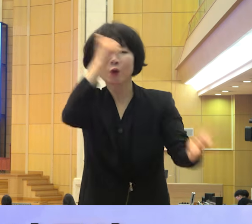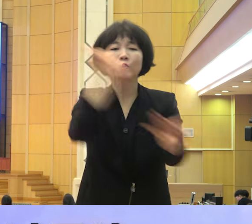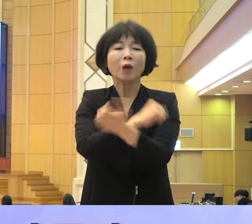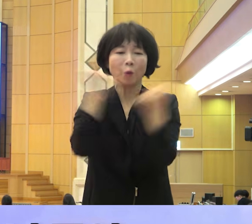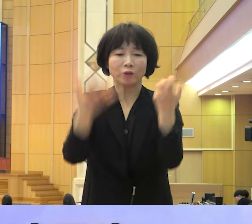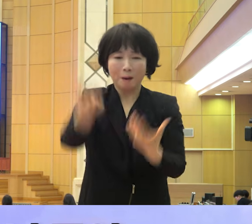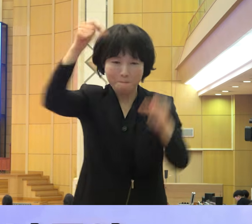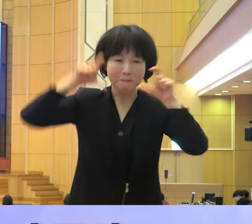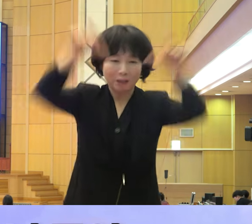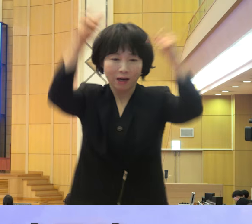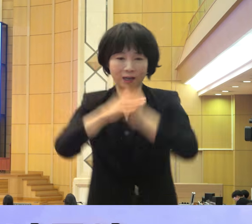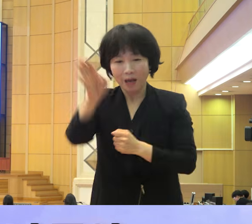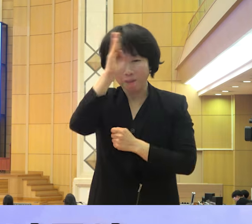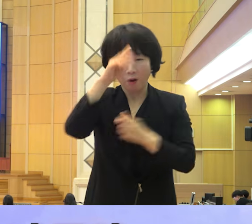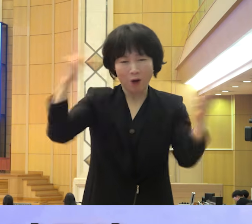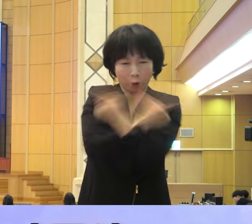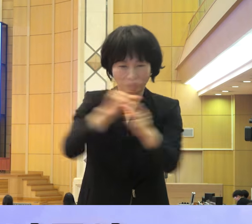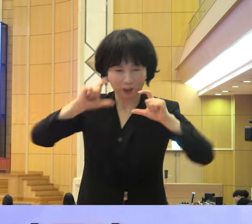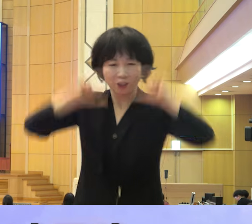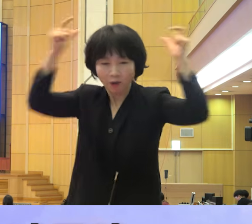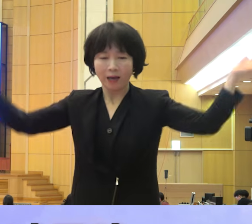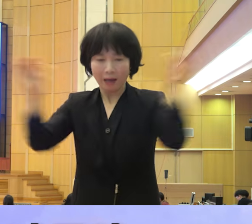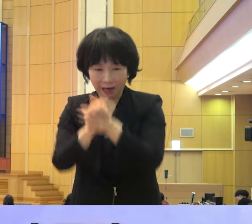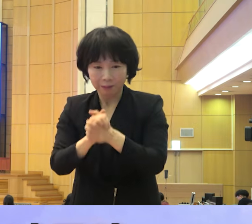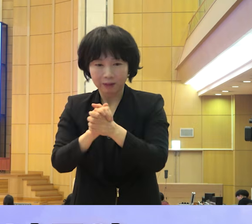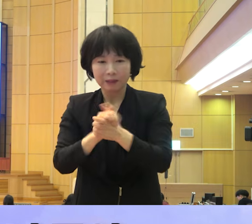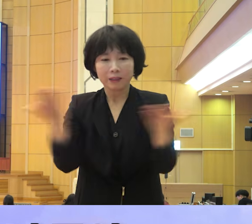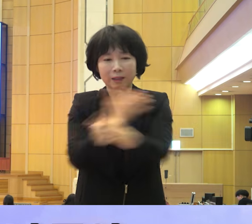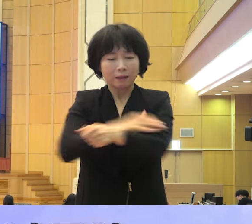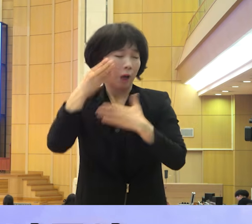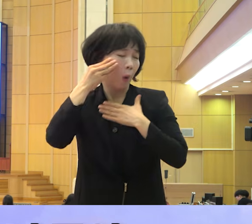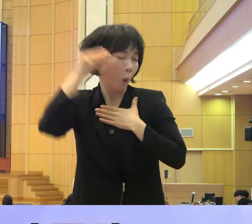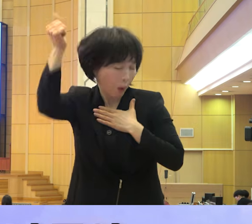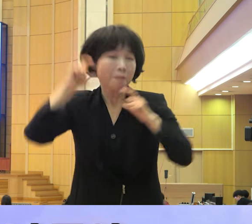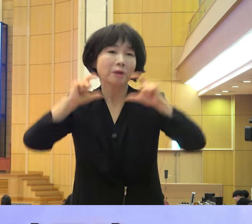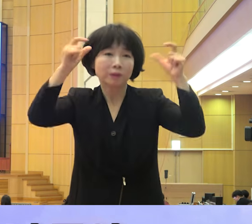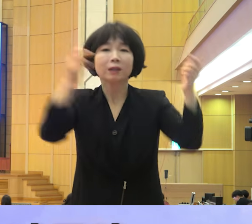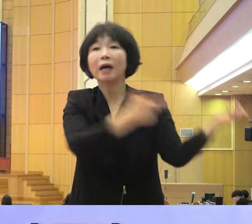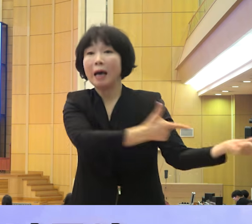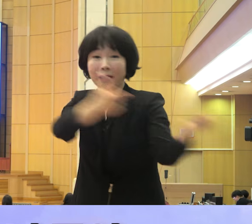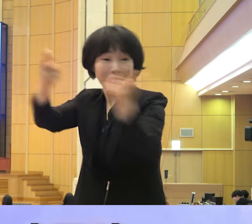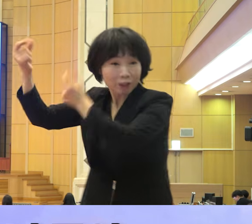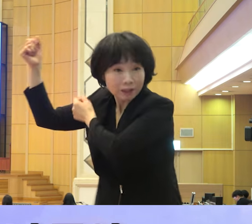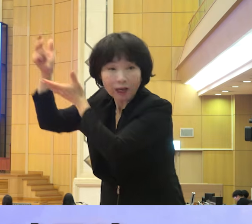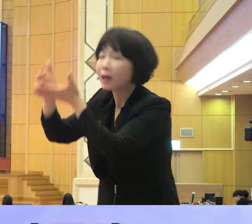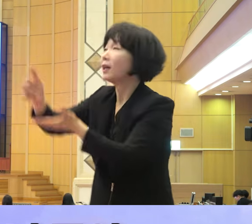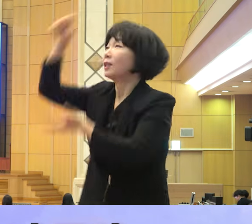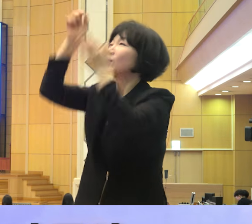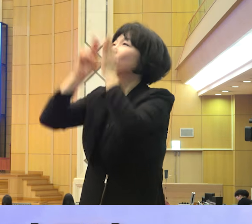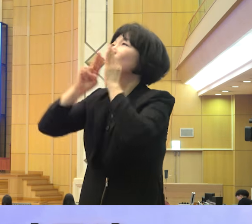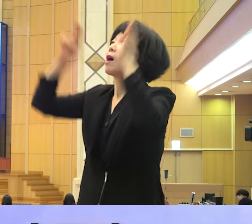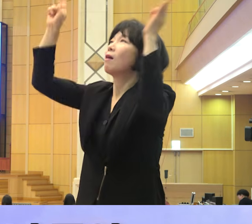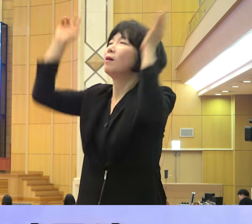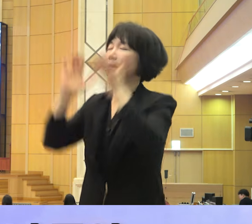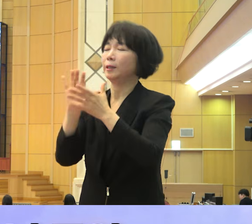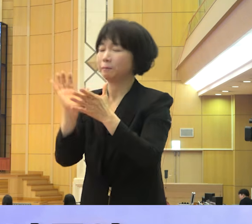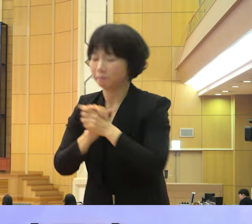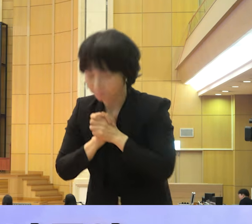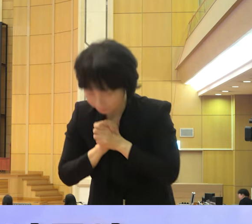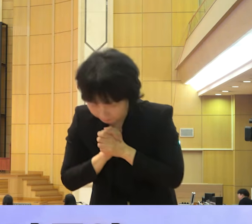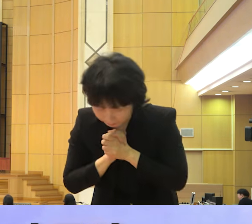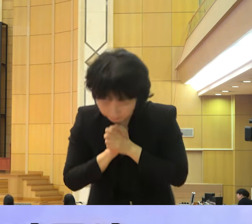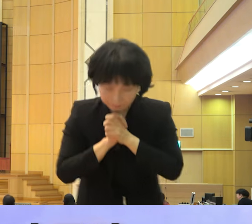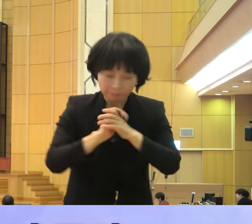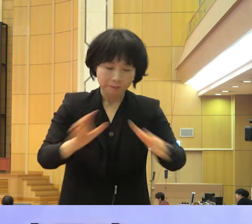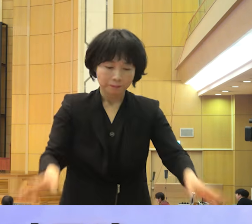죄사함 받으라. 병이 고쳐질지어다. 범사의 복을 받으라. 주여 부르 기도합니다. 주여, 살아계신 하나님 아버지, 은혜와